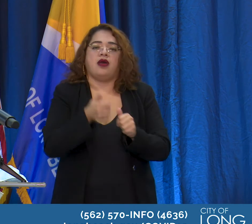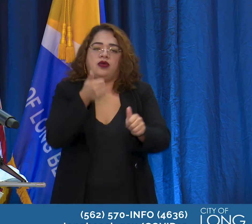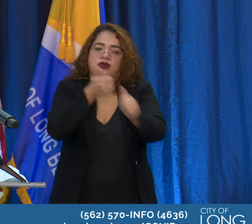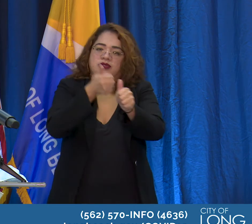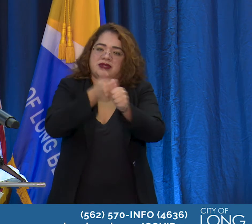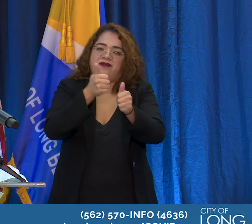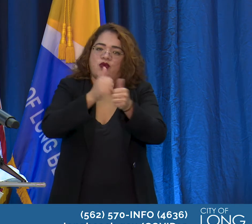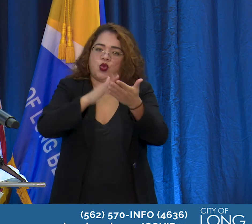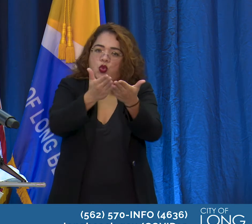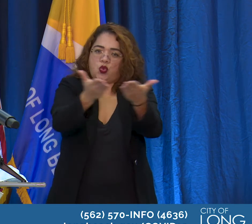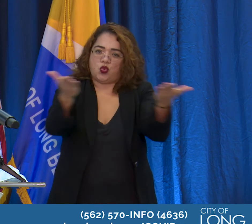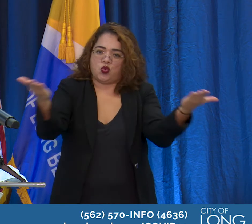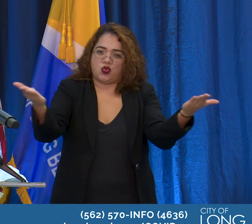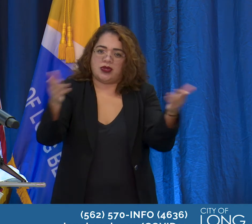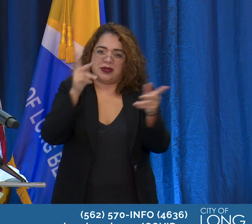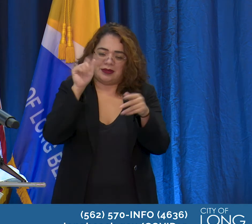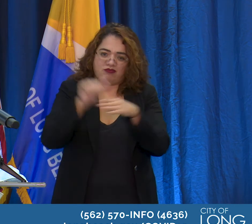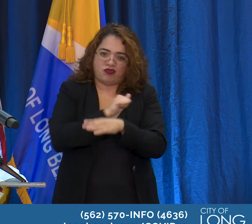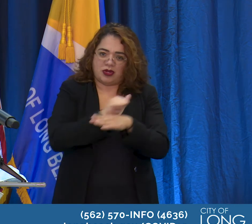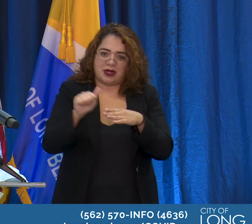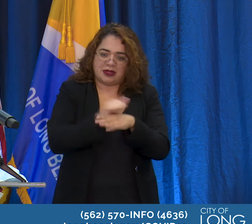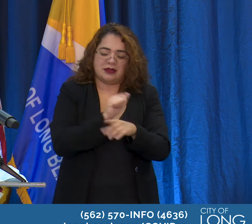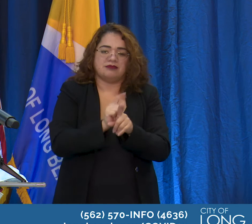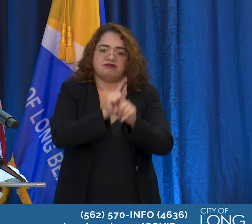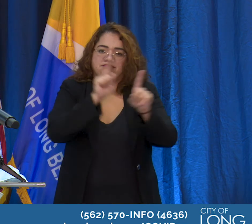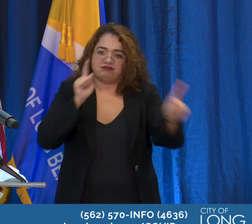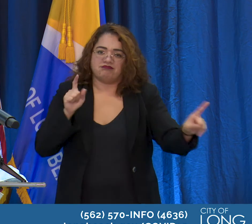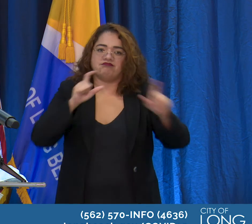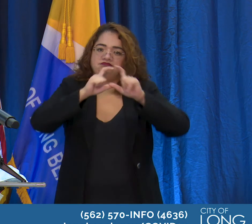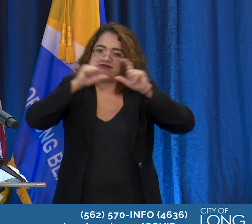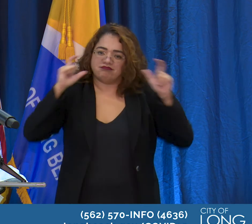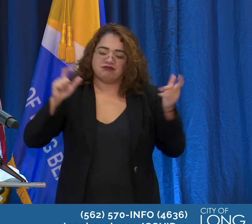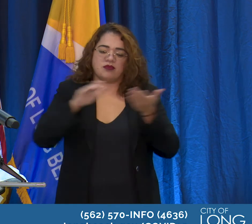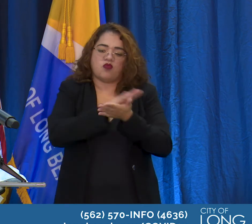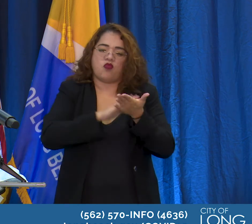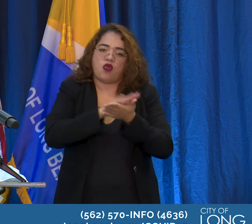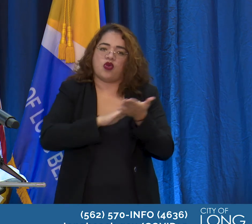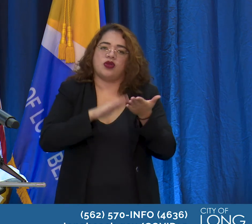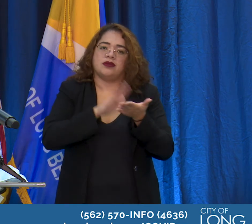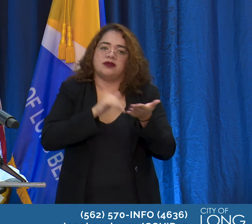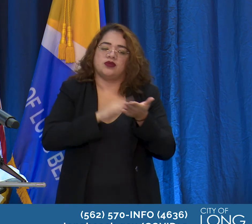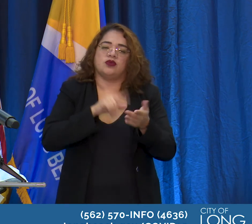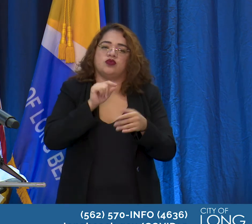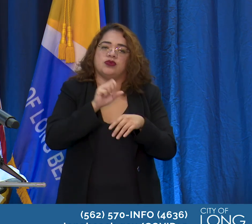y para que podamos continuar a reabrir nuestra economía. Una